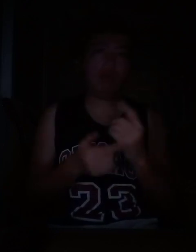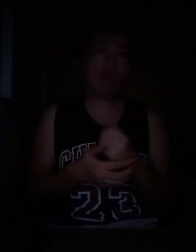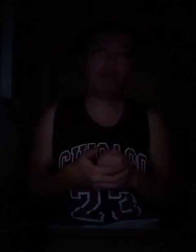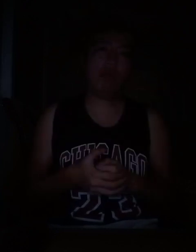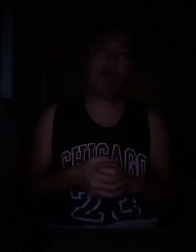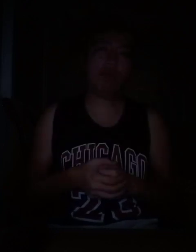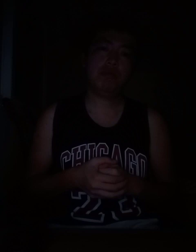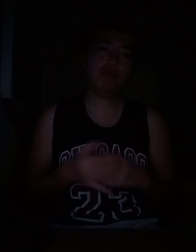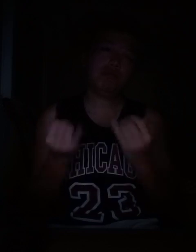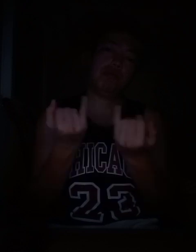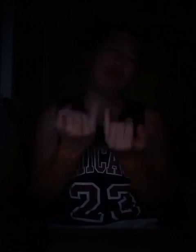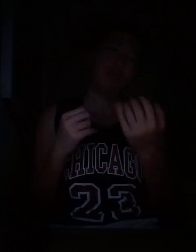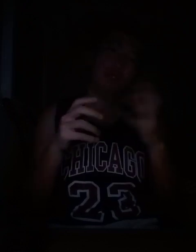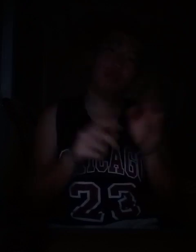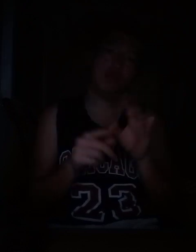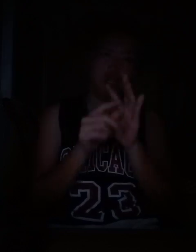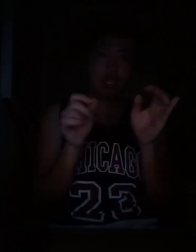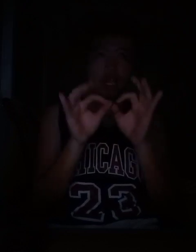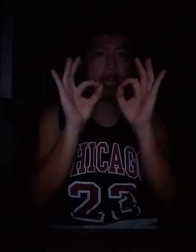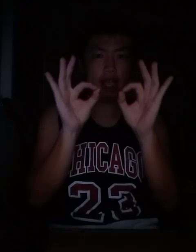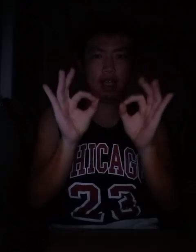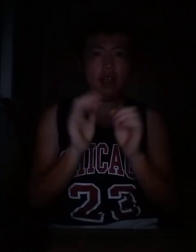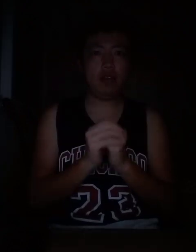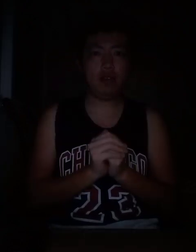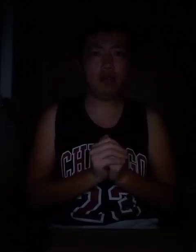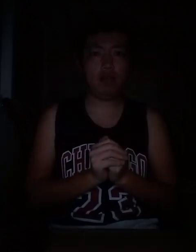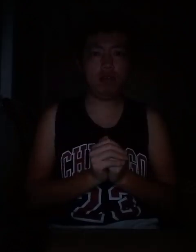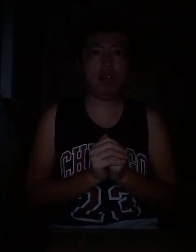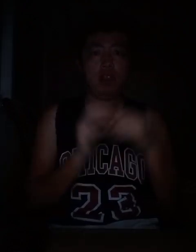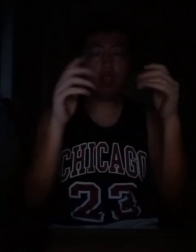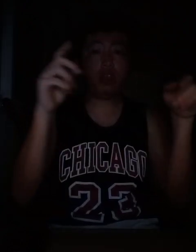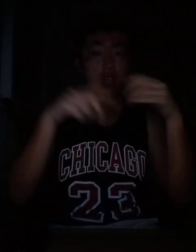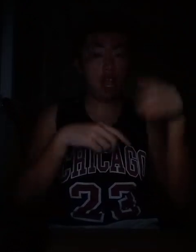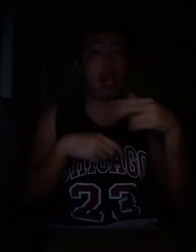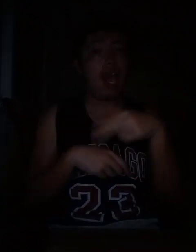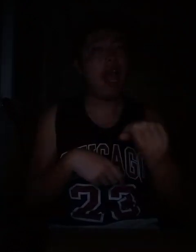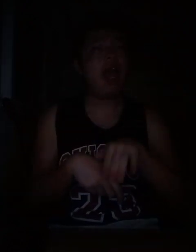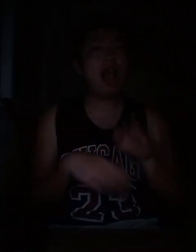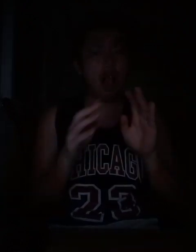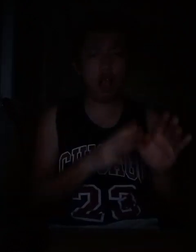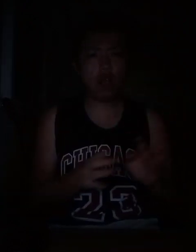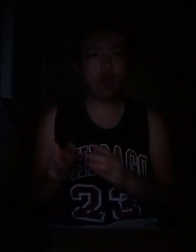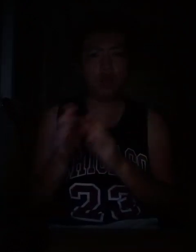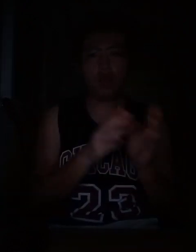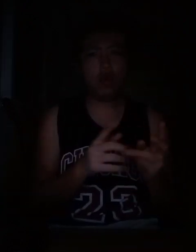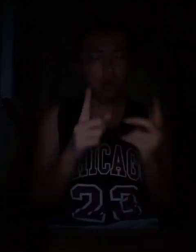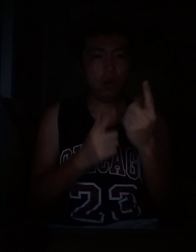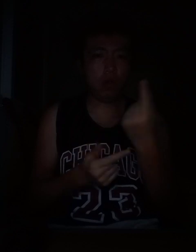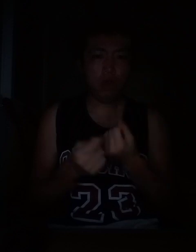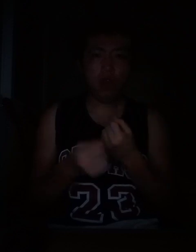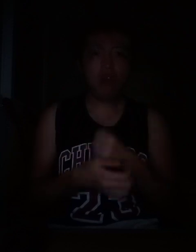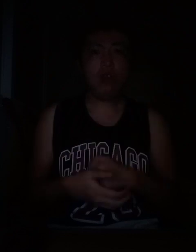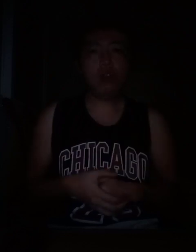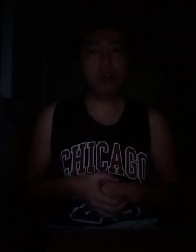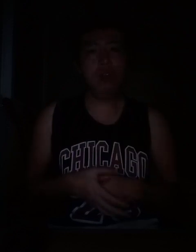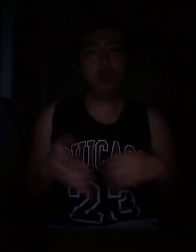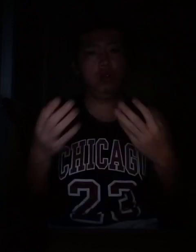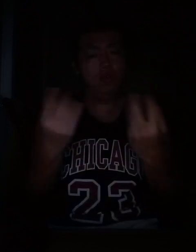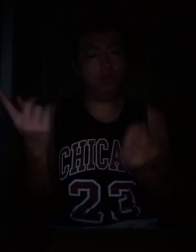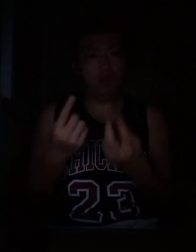이곳에서는 6번이나 수확이 가능하고 다양한 기능성 식품의 원료로 활용돼 고소득 작물로